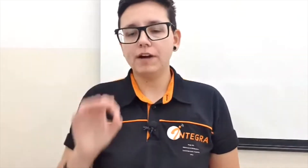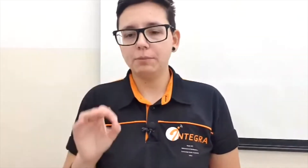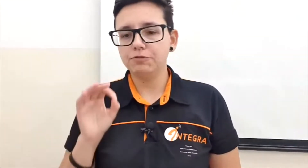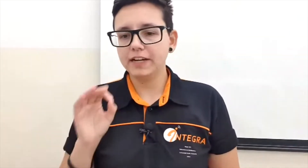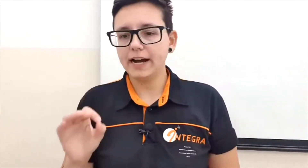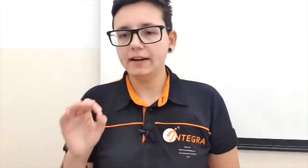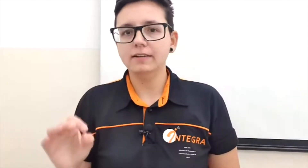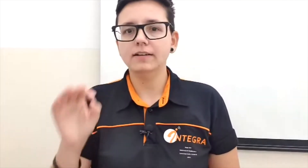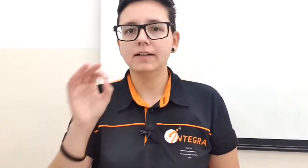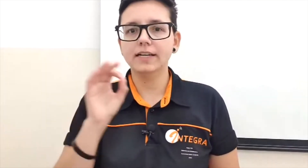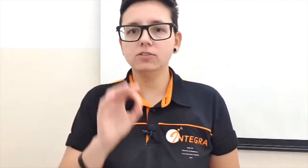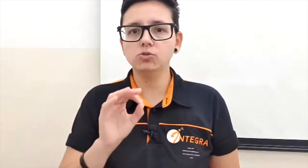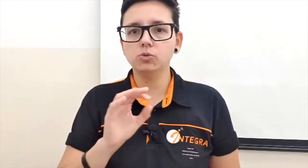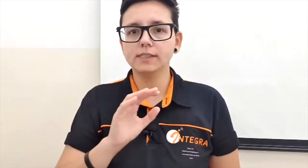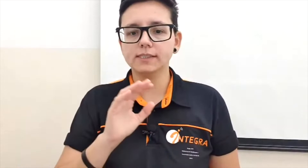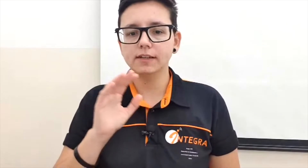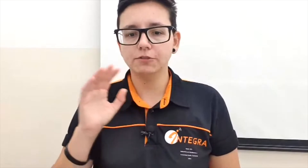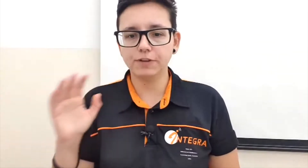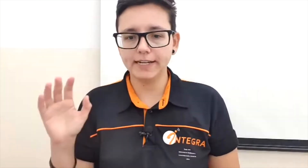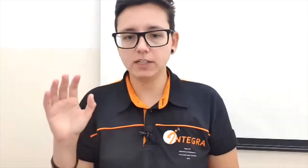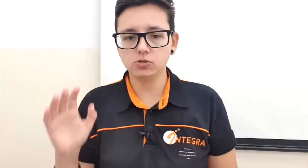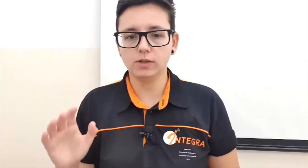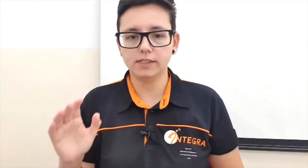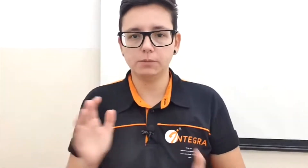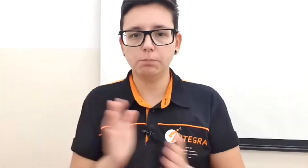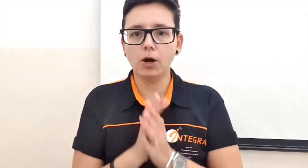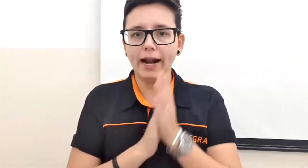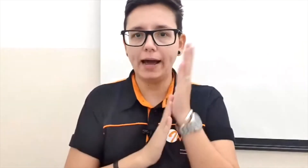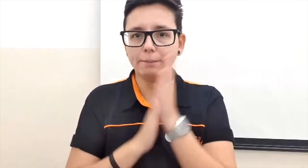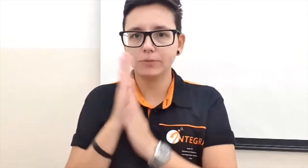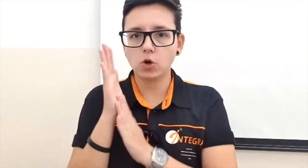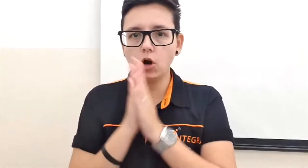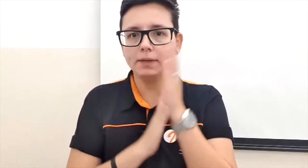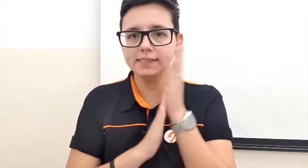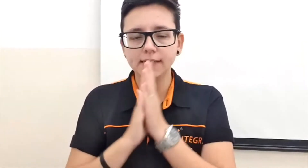verbo ficar e suas variações. Bora lá. Começando,